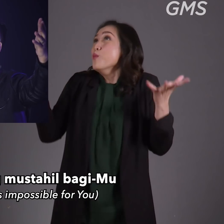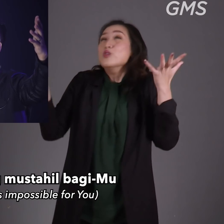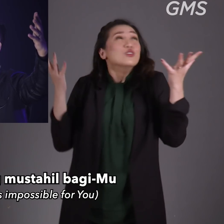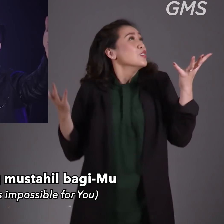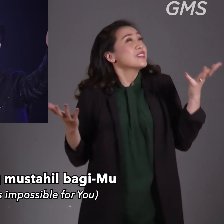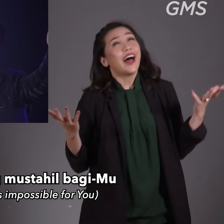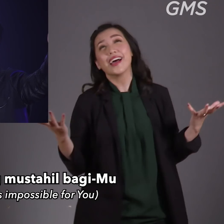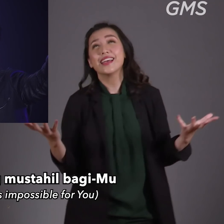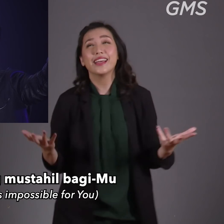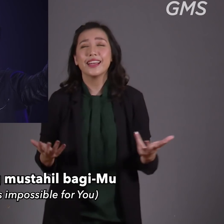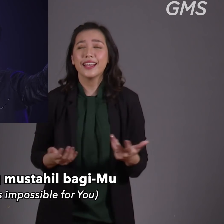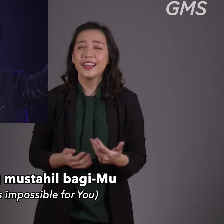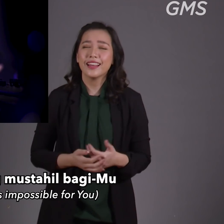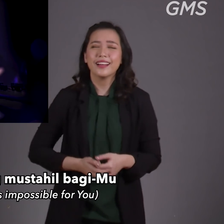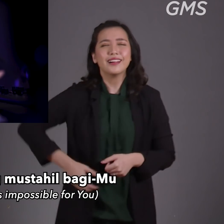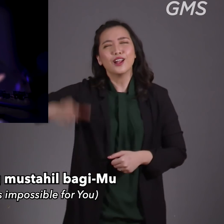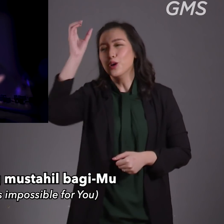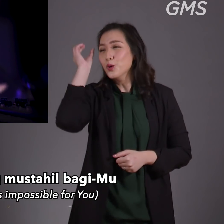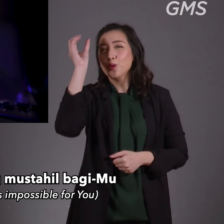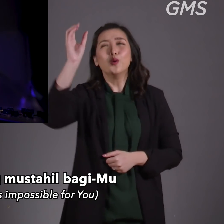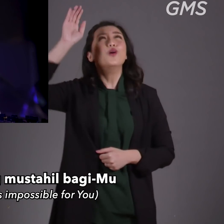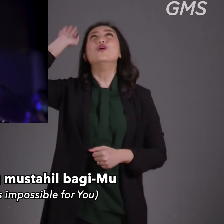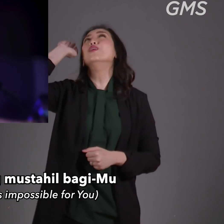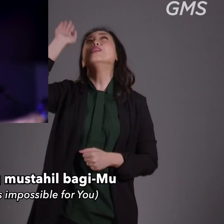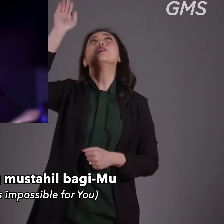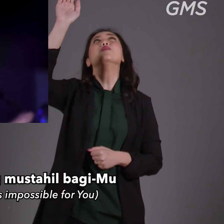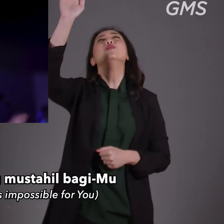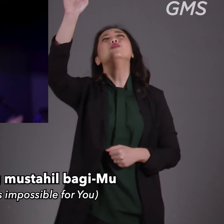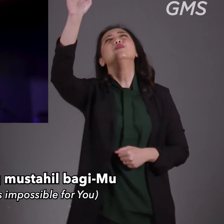Tiada yang mustahil, amin Tuhan,